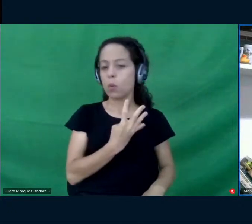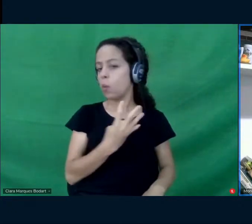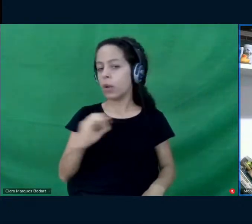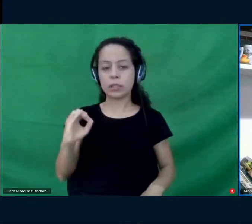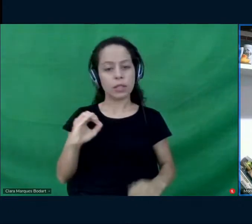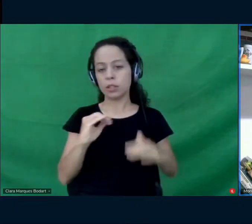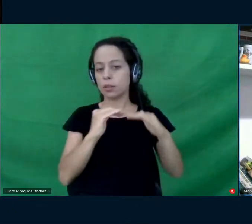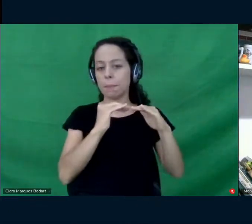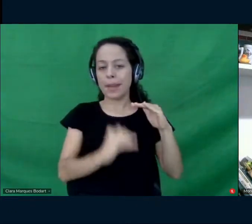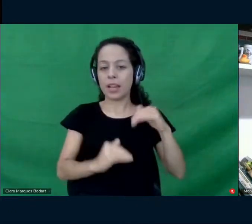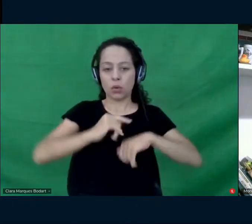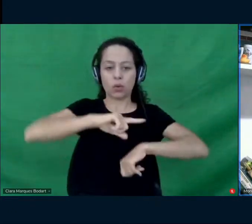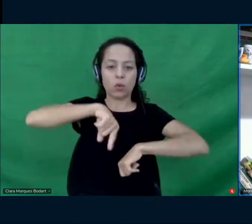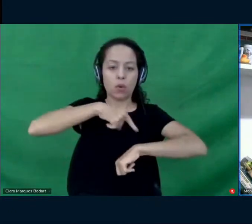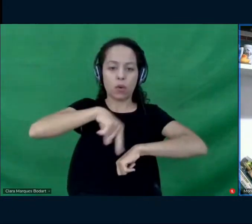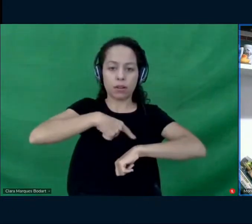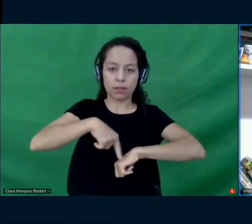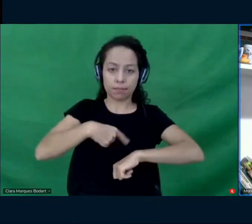científica básica.